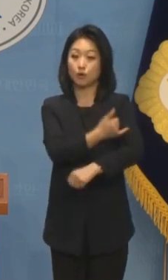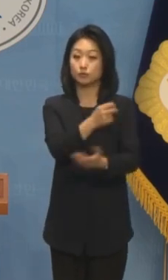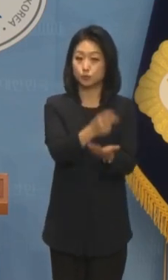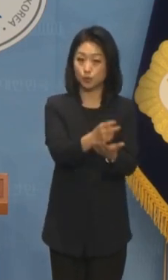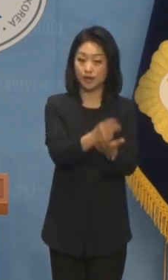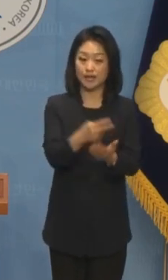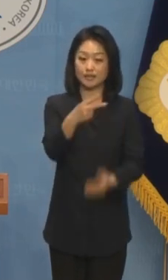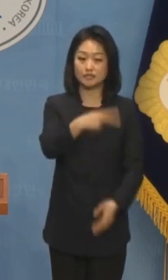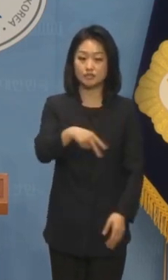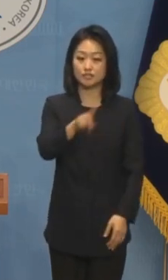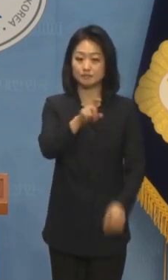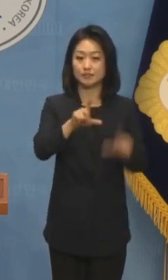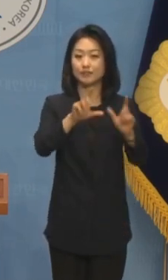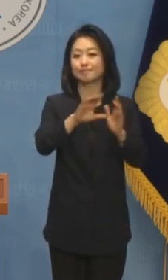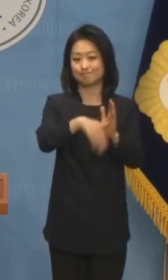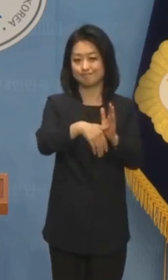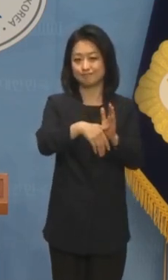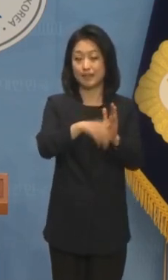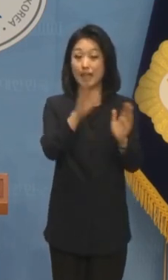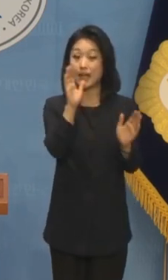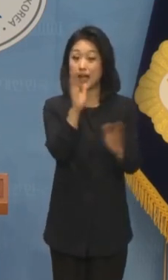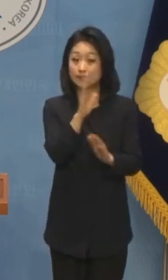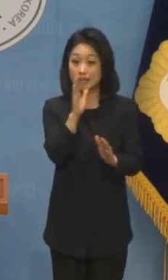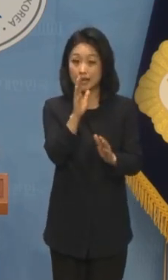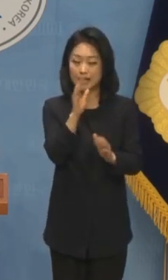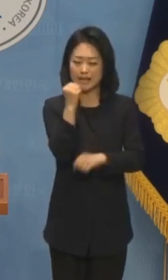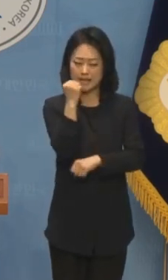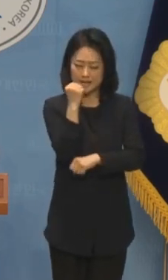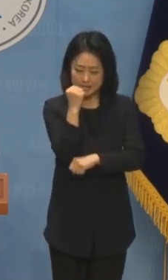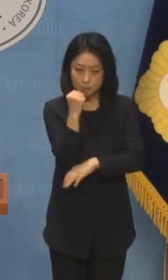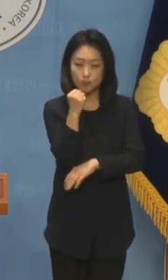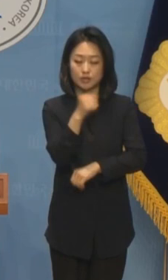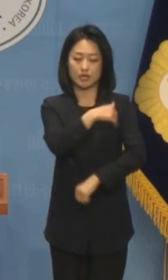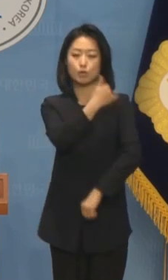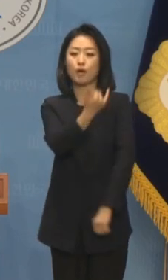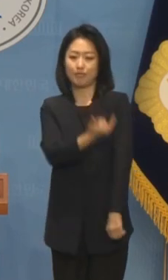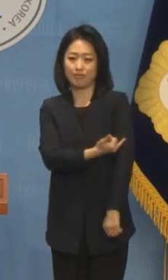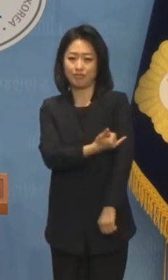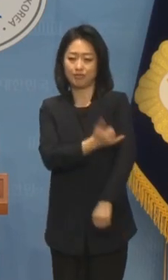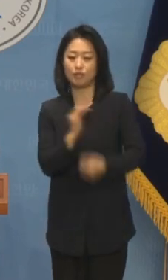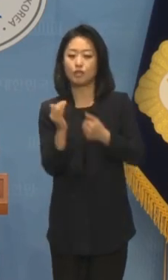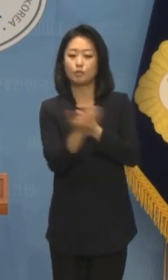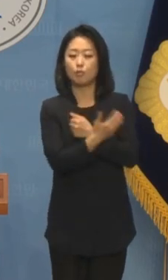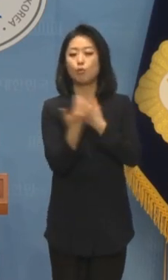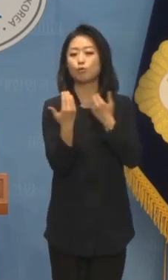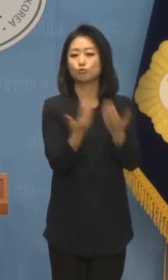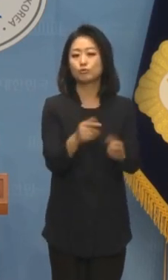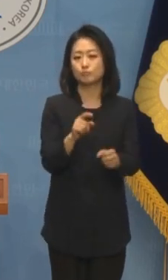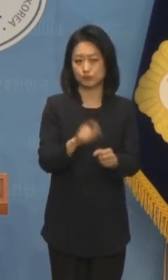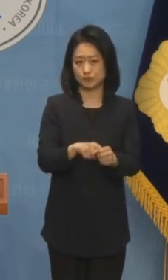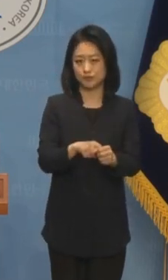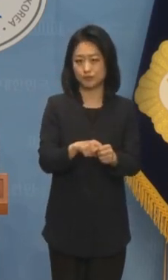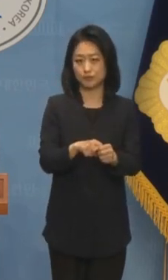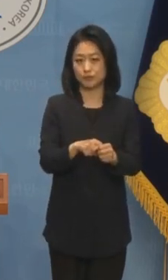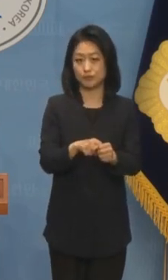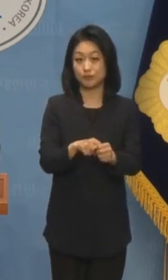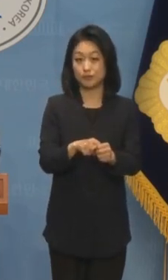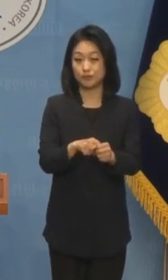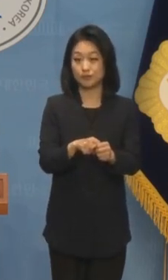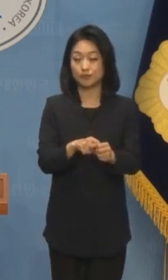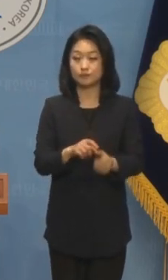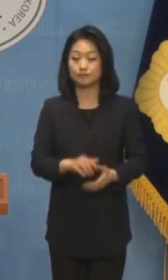학생인권조례는 2010년대 초반 학생의 기본적인 인권을 보호하기 위해서 우리